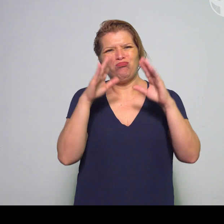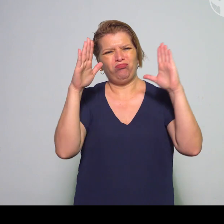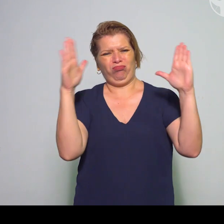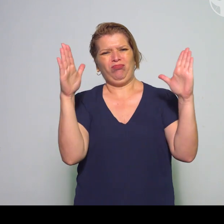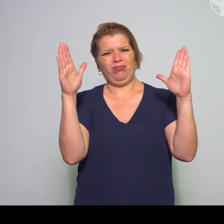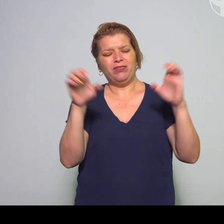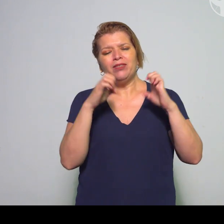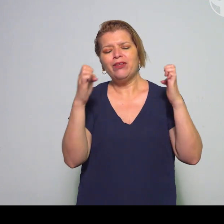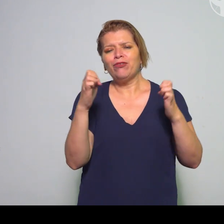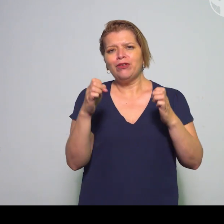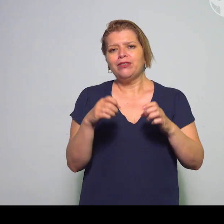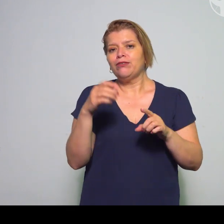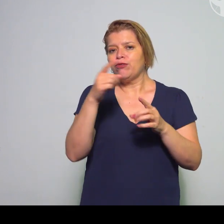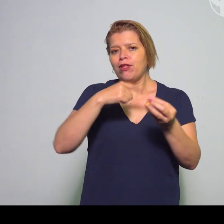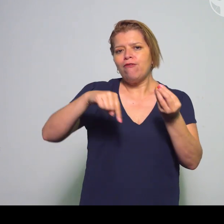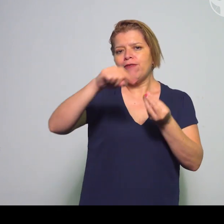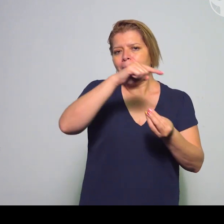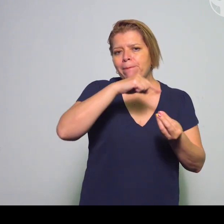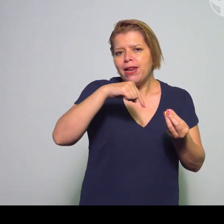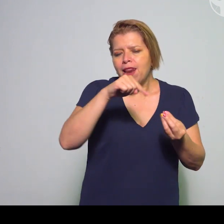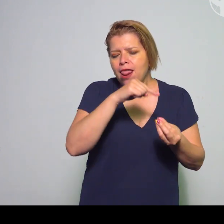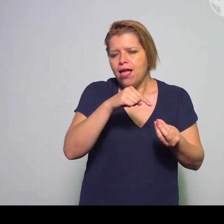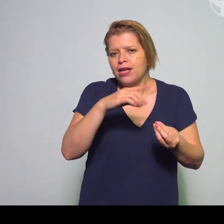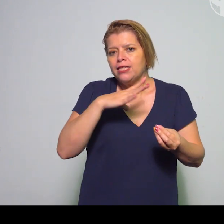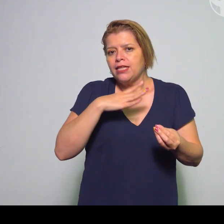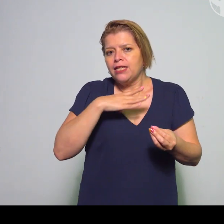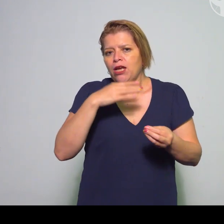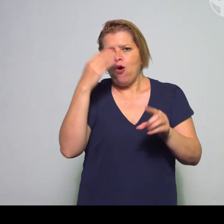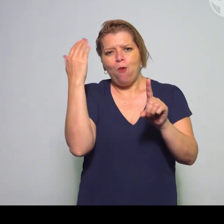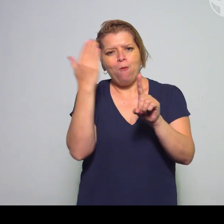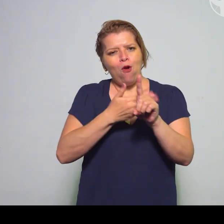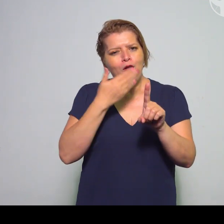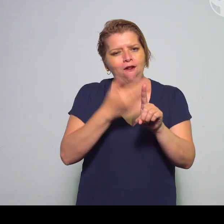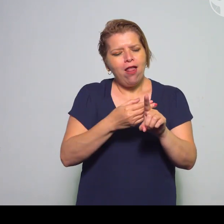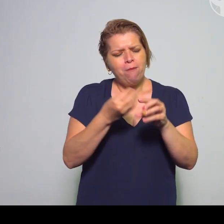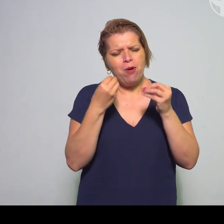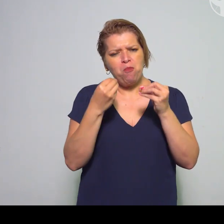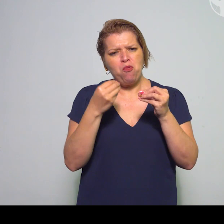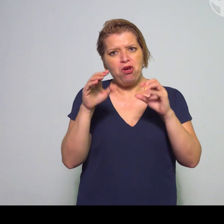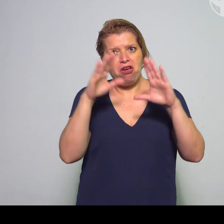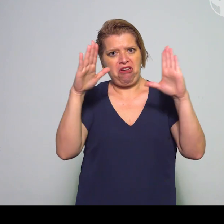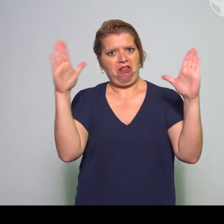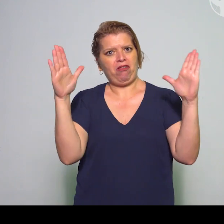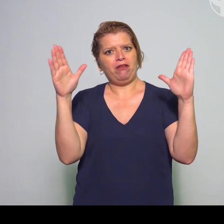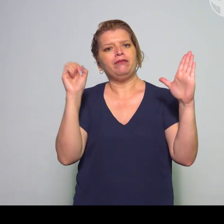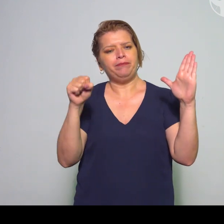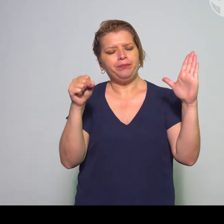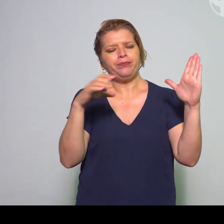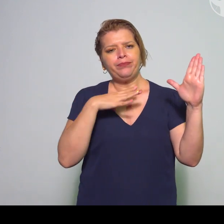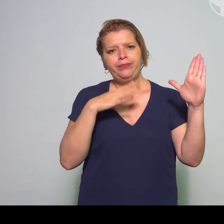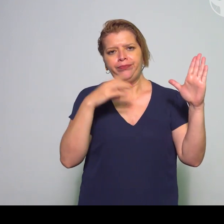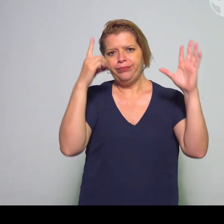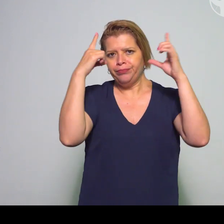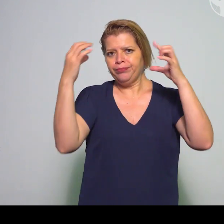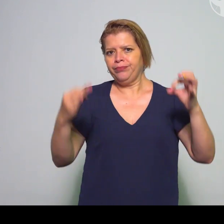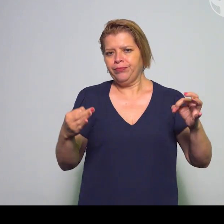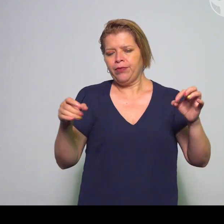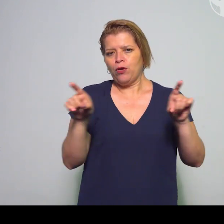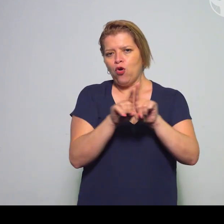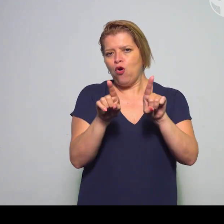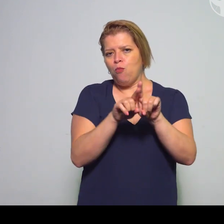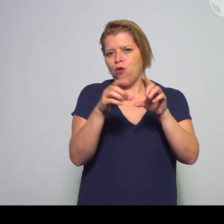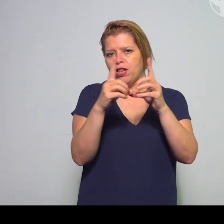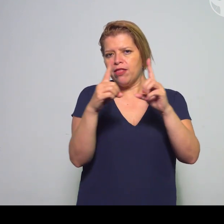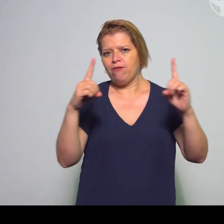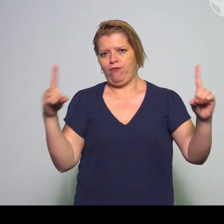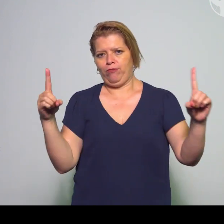que estaba en, digamos, no sé si llegaron a crisis, pero tenían un problema serio que pudo haberlos llevado a tomar una decisión como el divorcio.